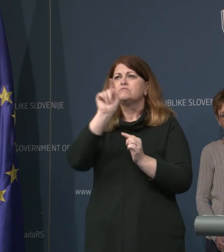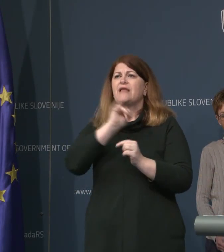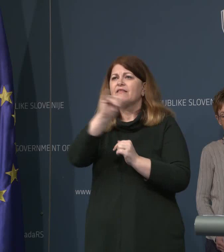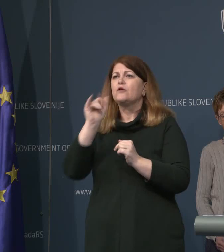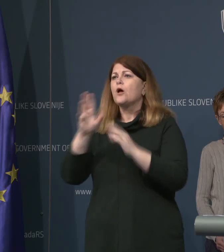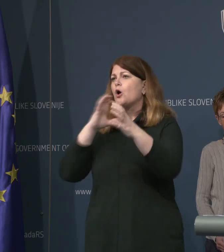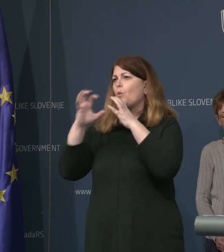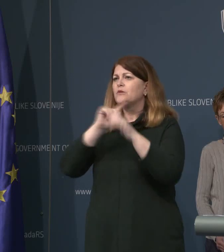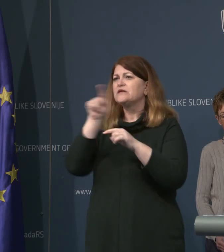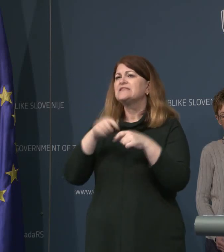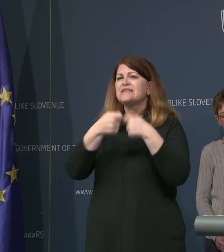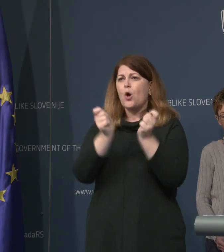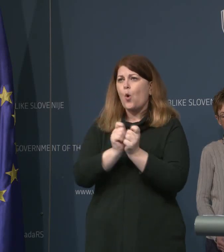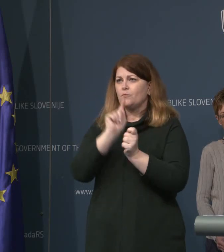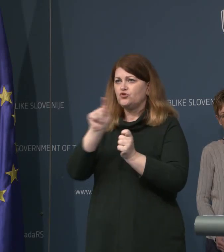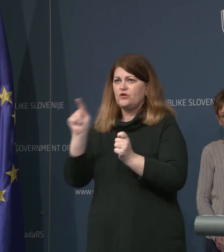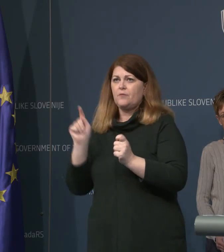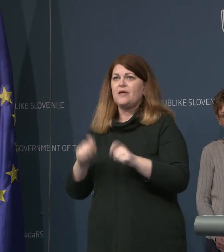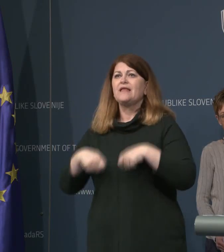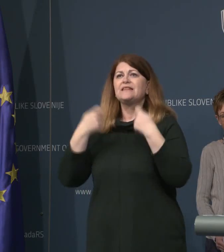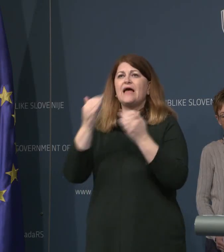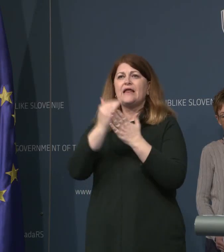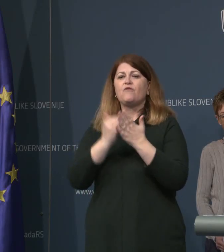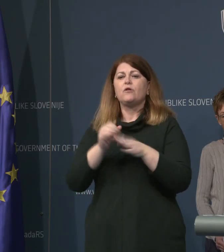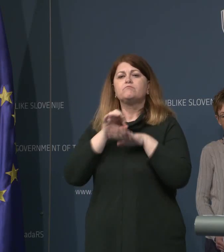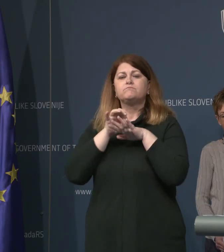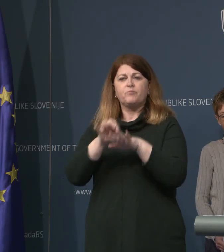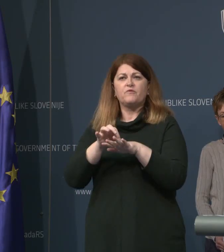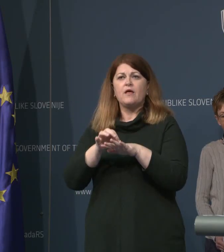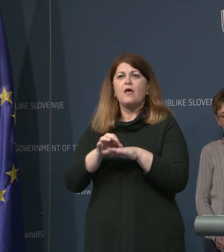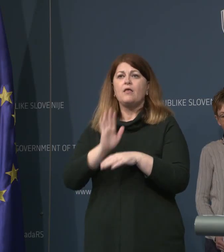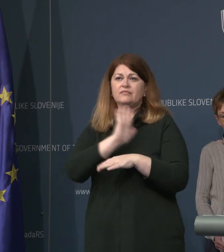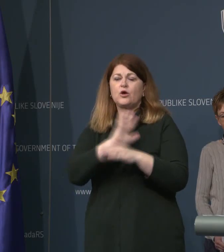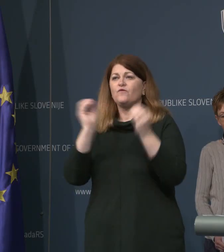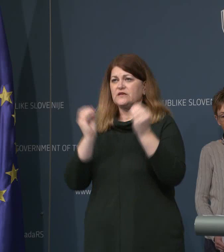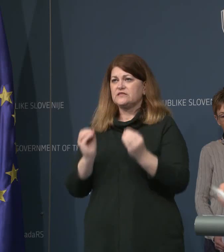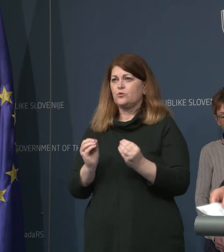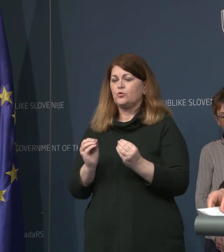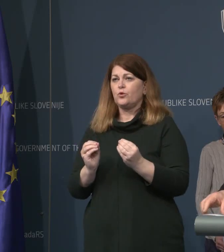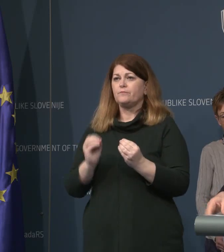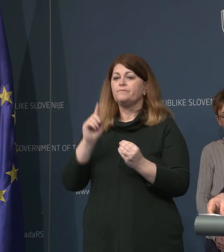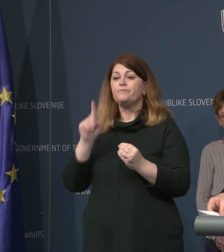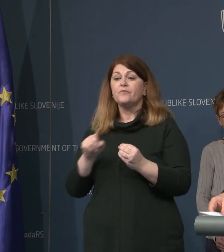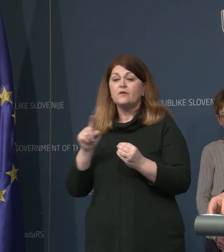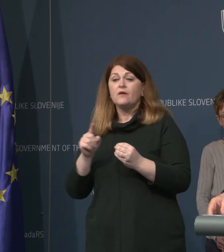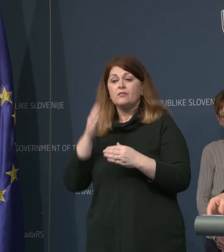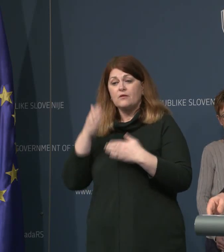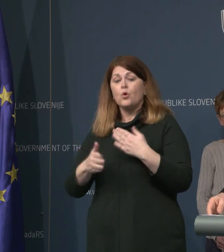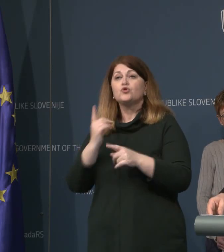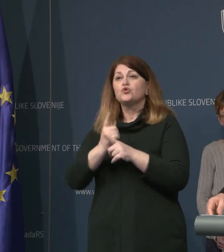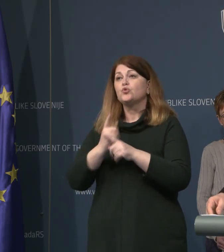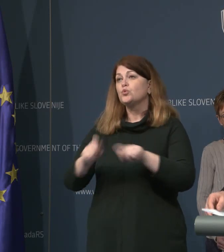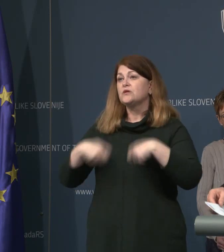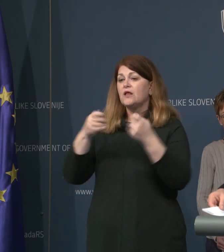kako komunicirati z občinami in podobno, dali navodila poveljnikom naših struktur in pa ne nazadnje dali